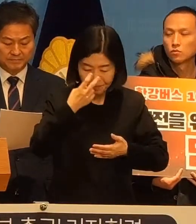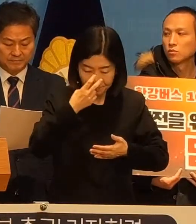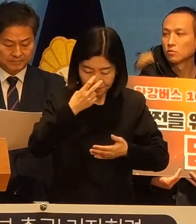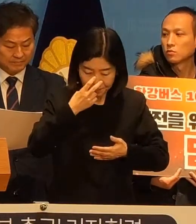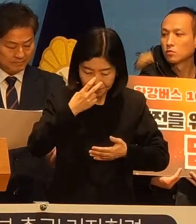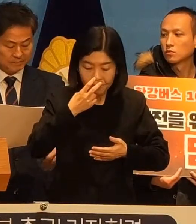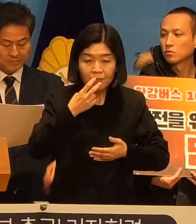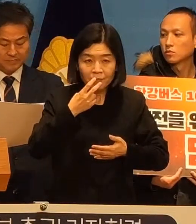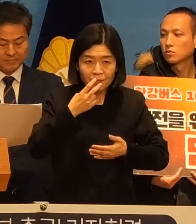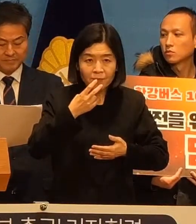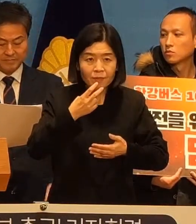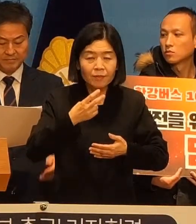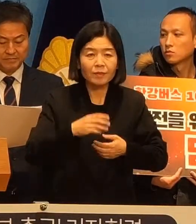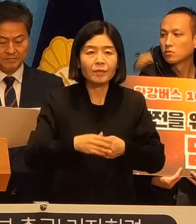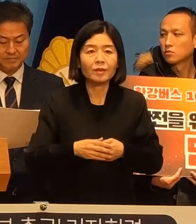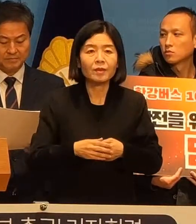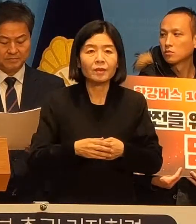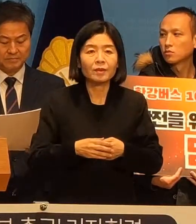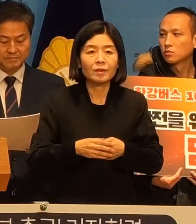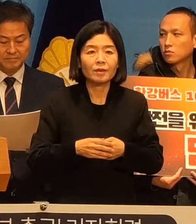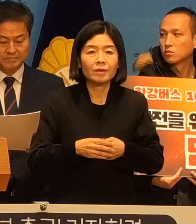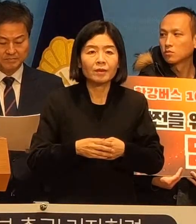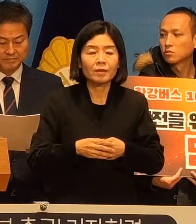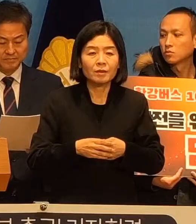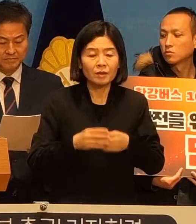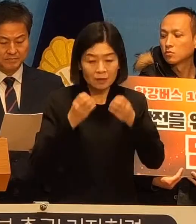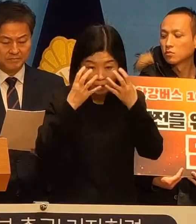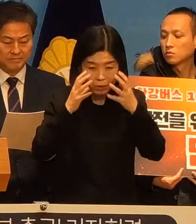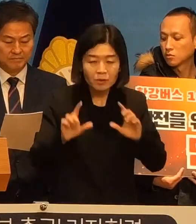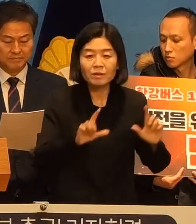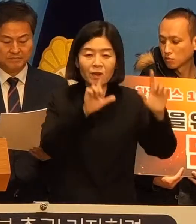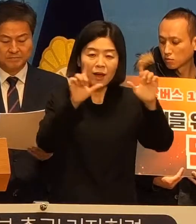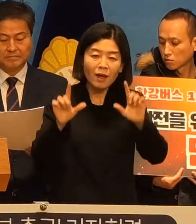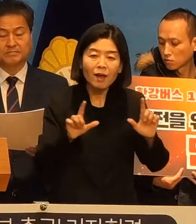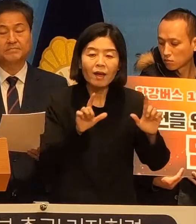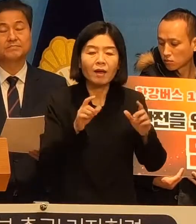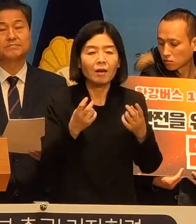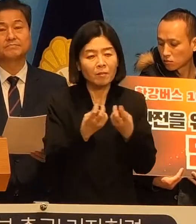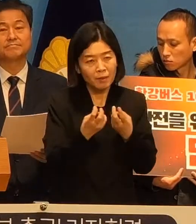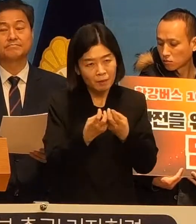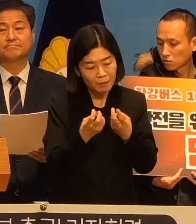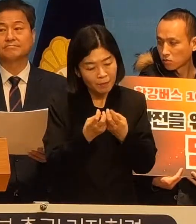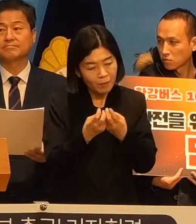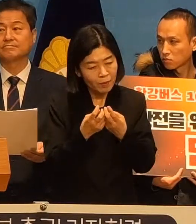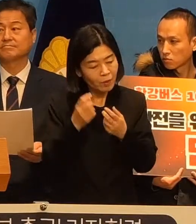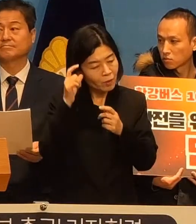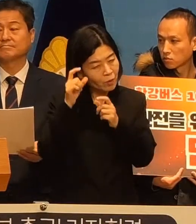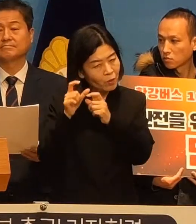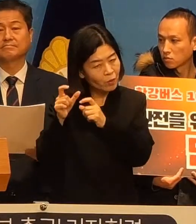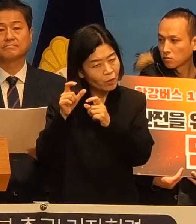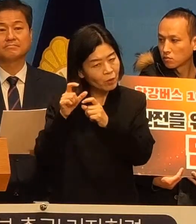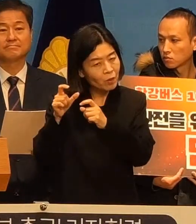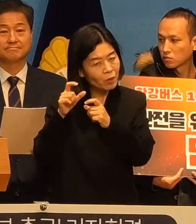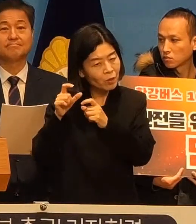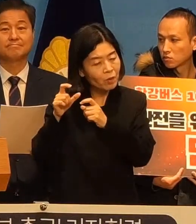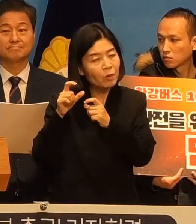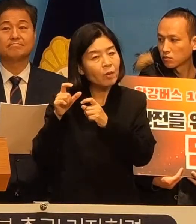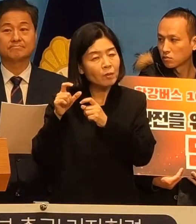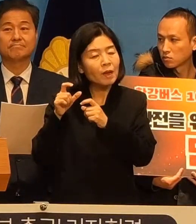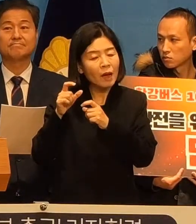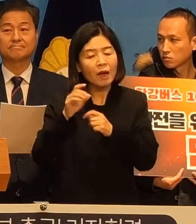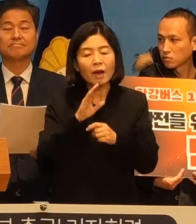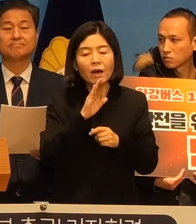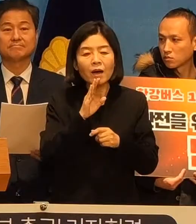통해서 새로운 어떤 삶의 방법, 생활 방법에 대해서 고민해야 되는 그런 교훈을